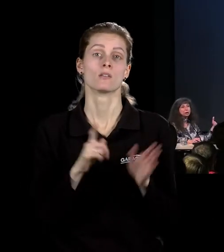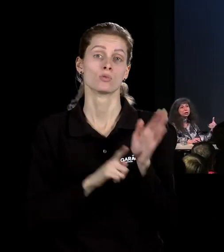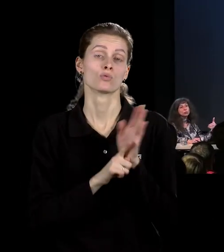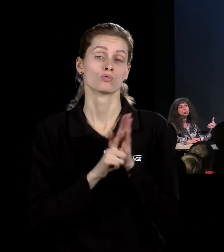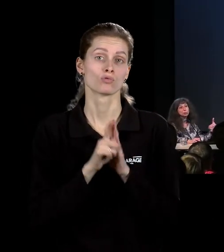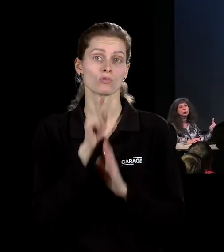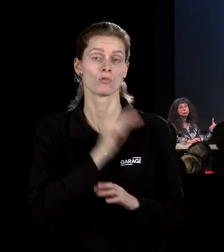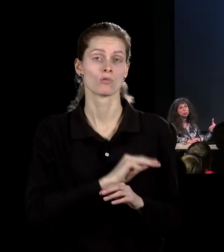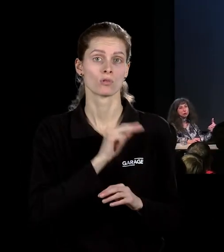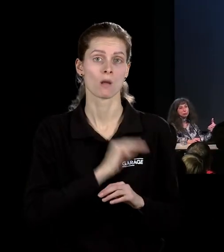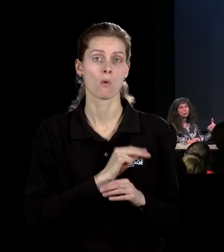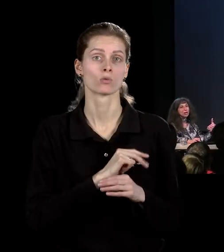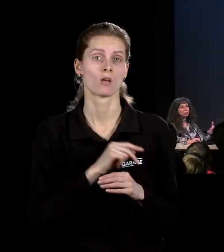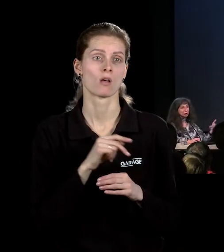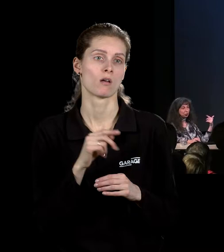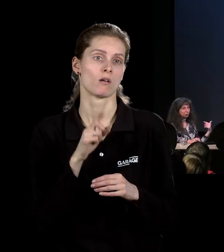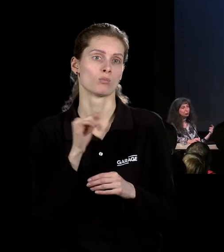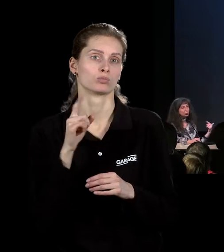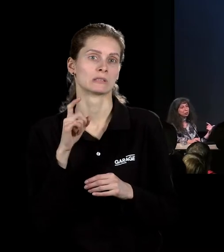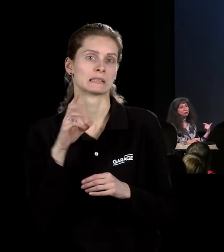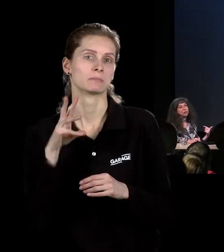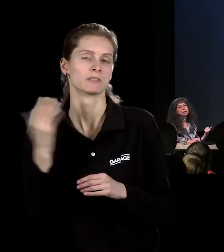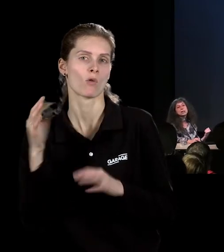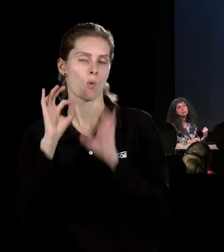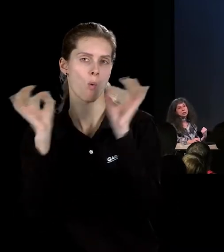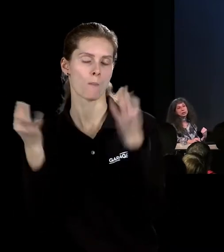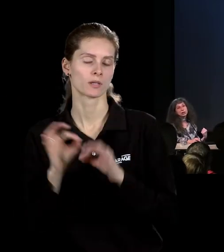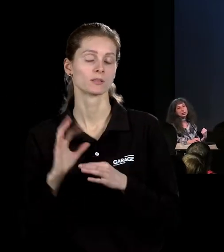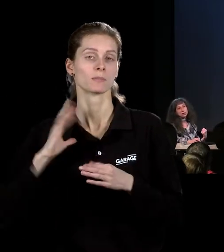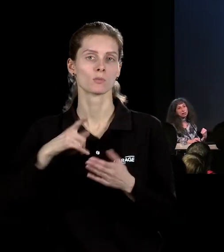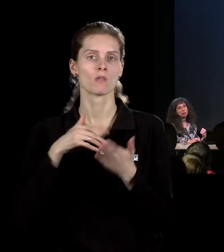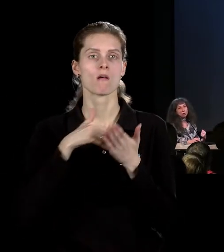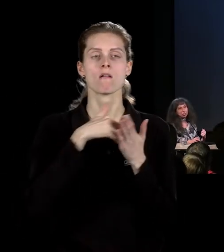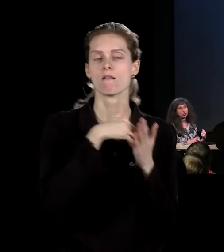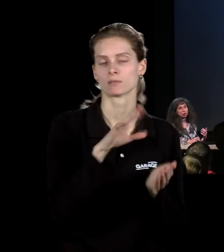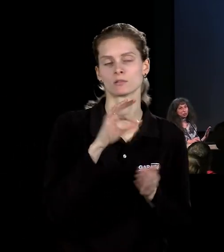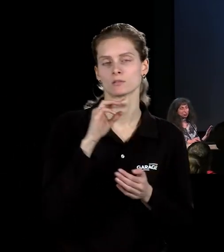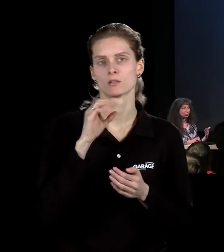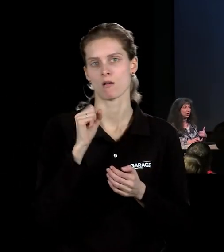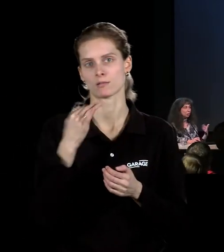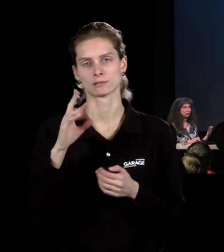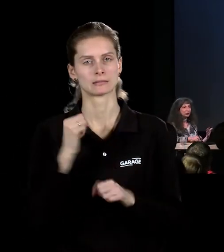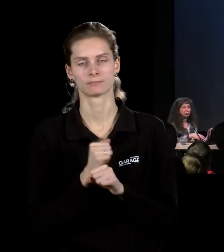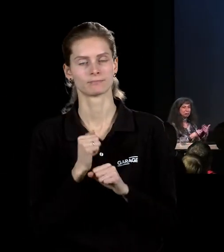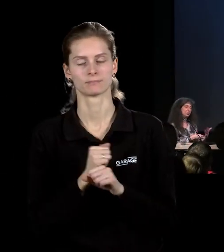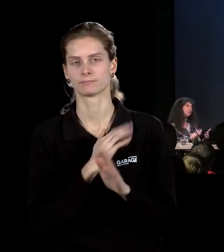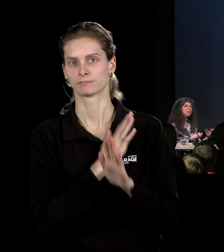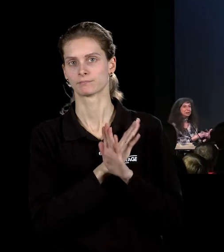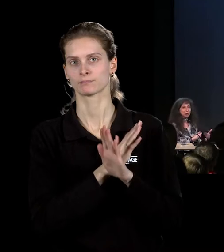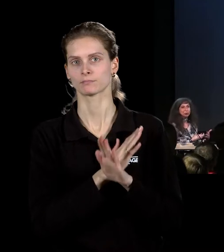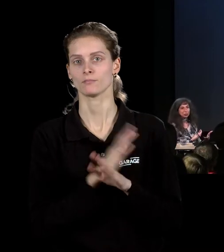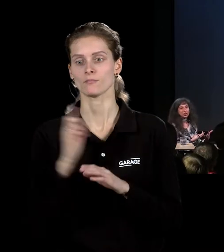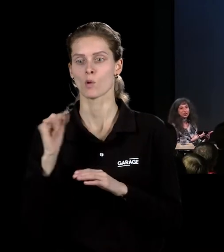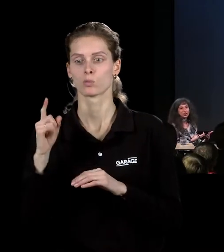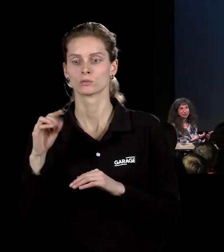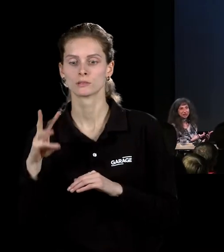начинает работать с религиозными буддистскими образами. После чего он, собственно говоря, отказывается от акций, потому что ну, для буддиста тело –